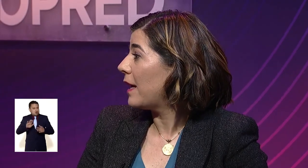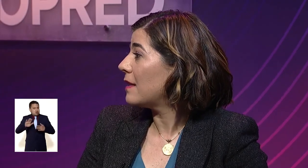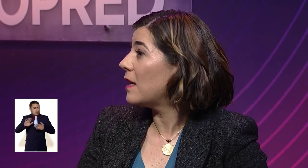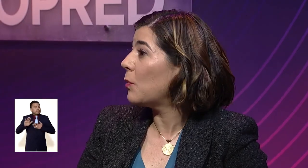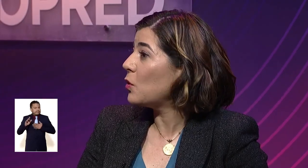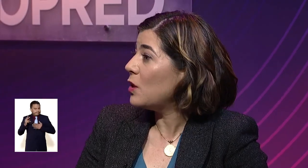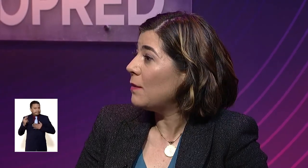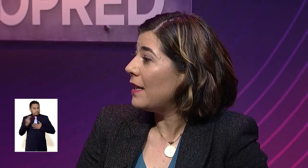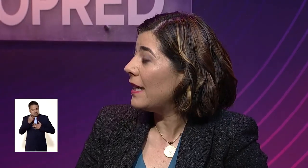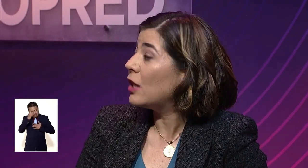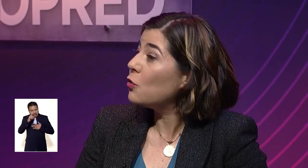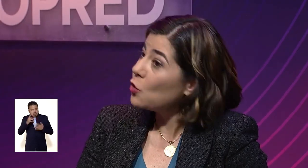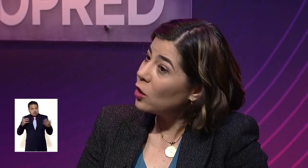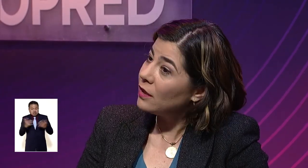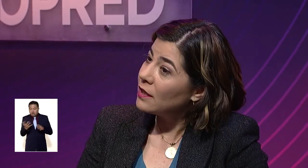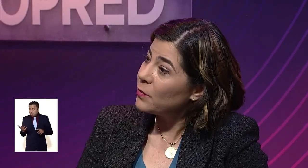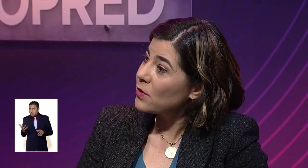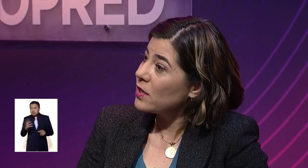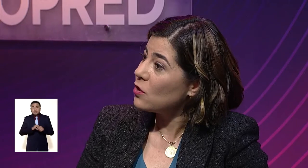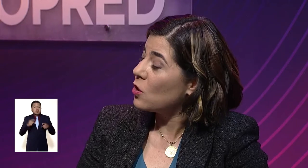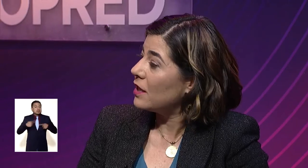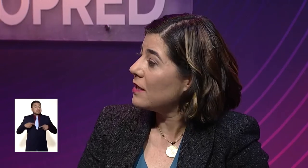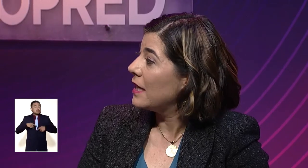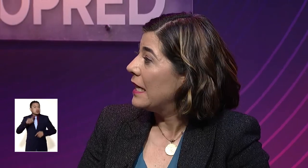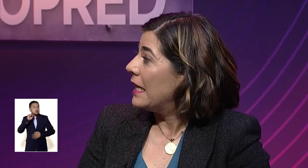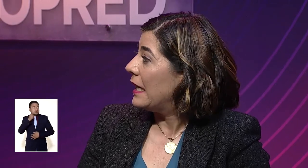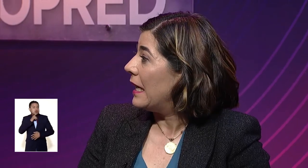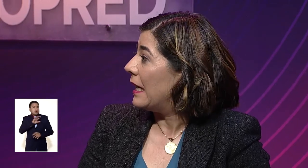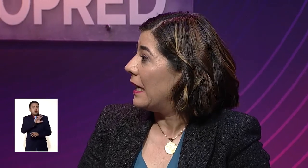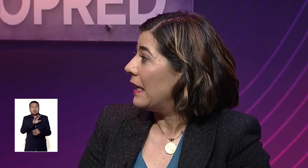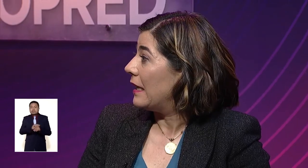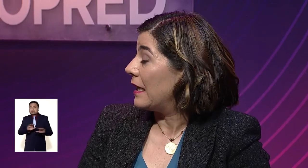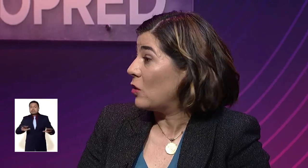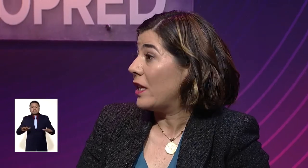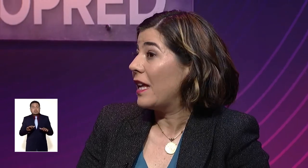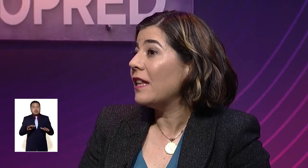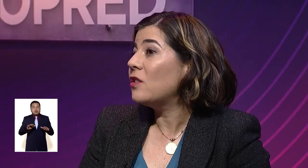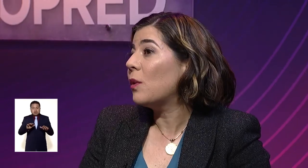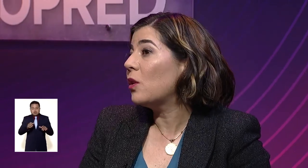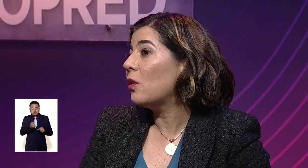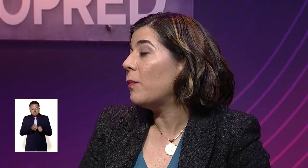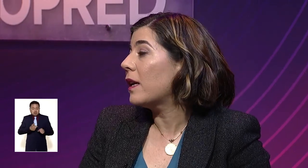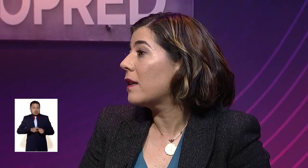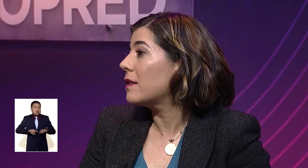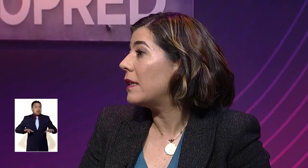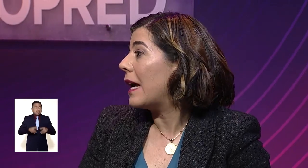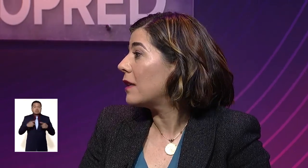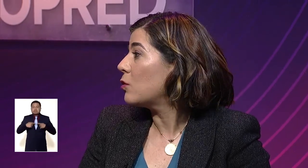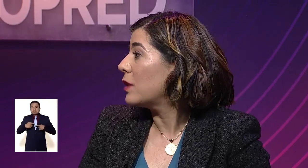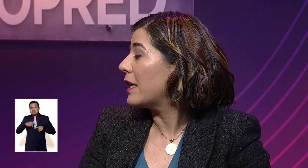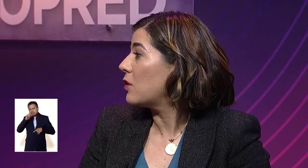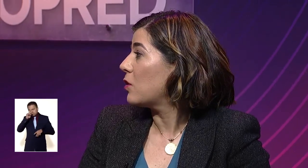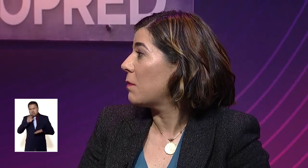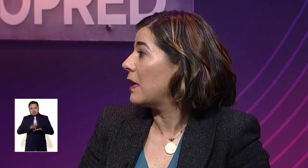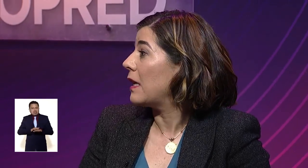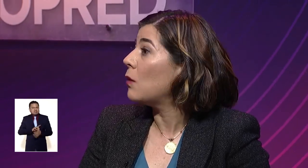hacer posible la inclusión de las personas sordas en la sociedad y sobre todo para ejercitar sus derechos de manera